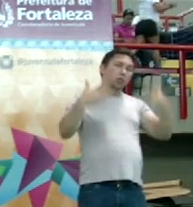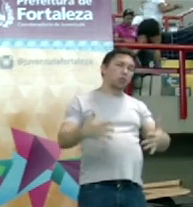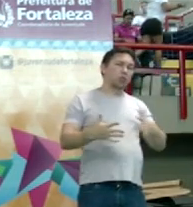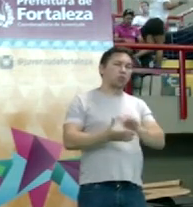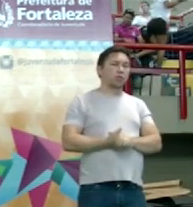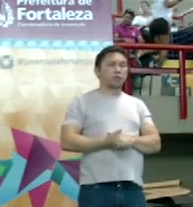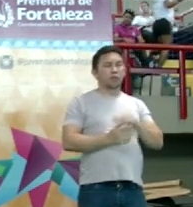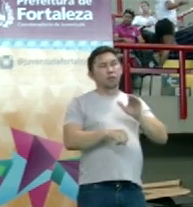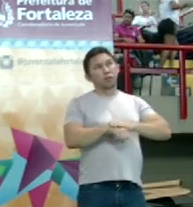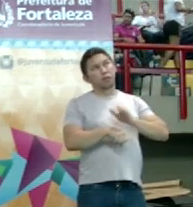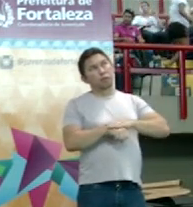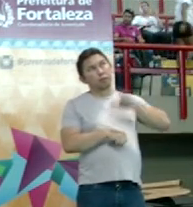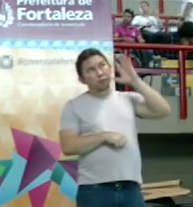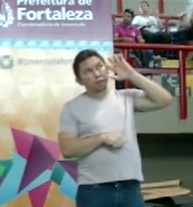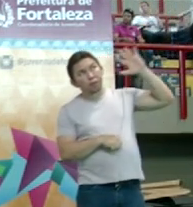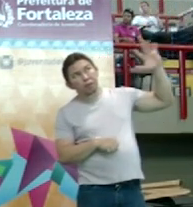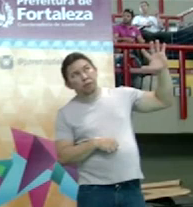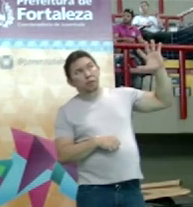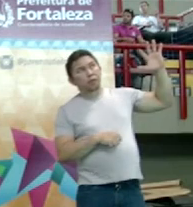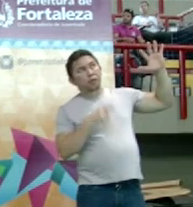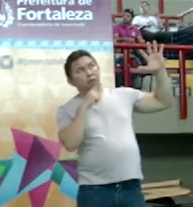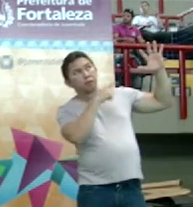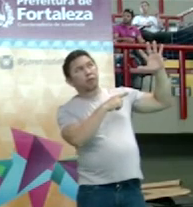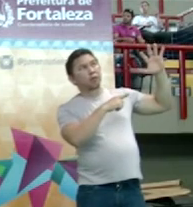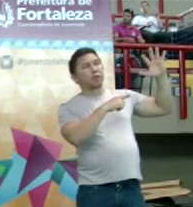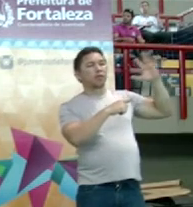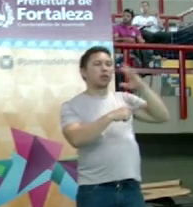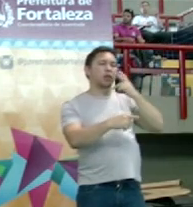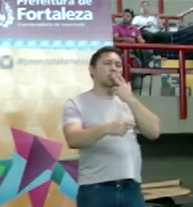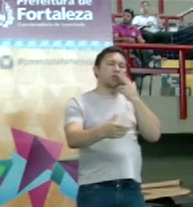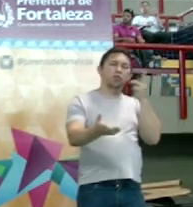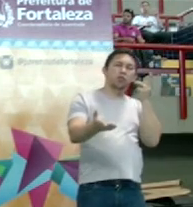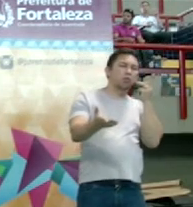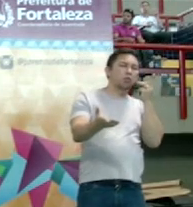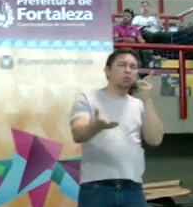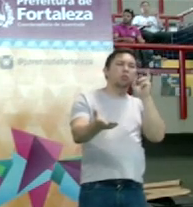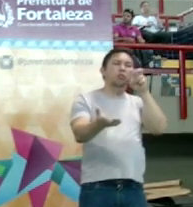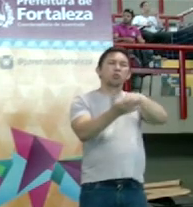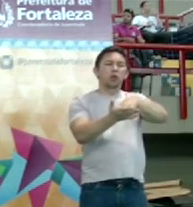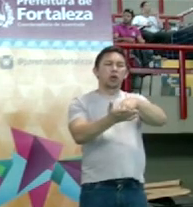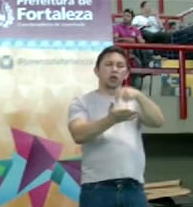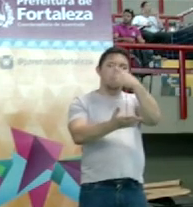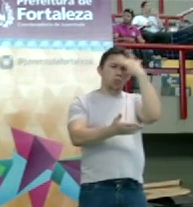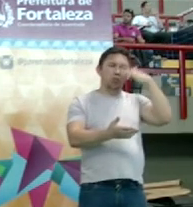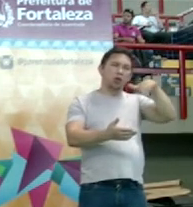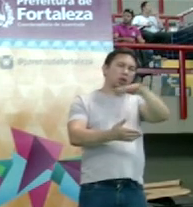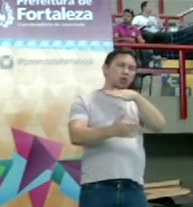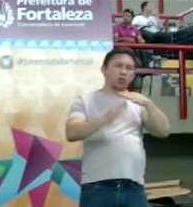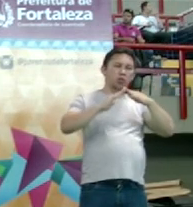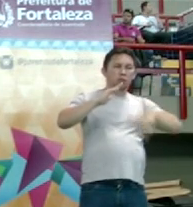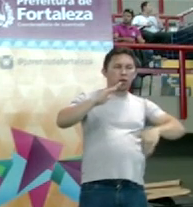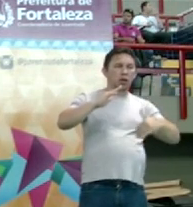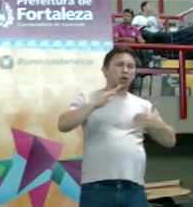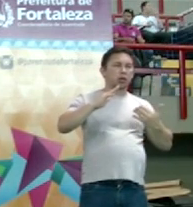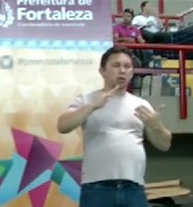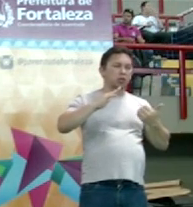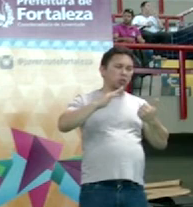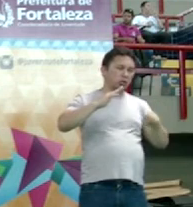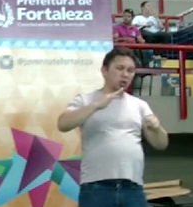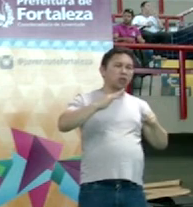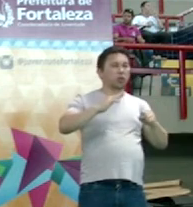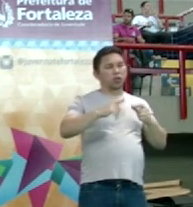que pensar em penalizar pessoas cada vez mais jovens no Brasil que